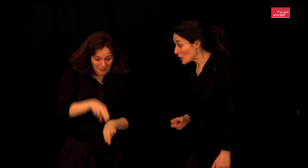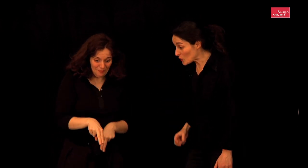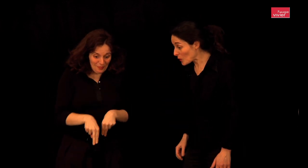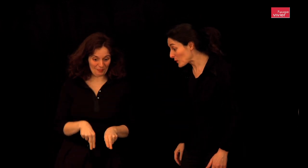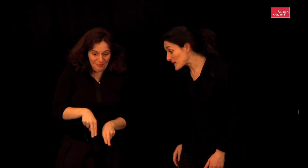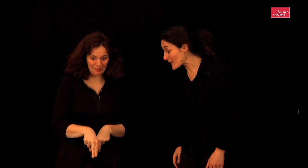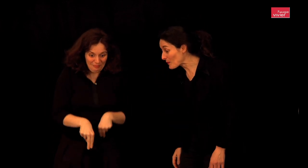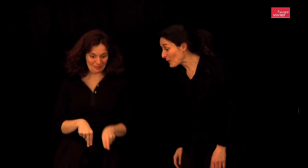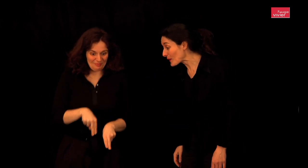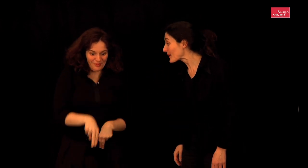de petits sabots,